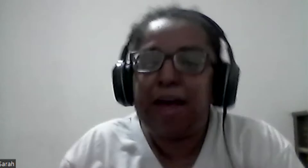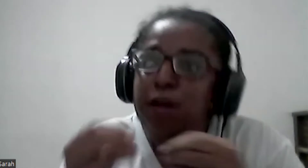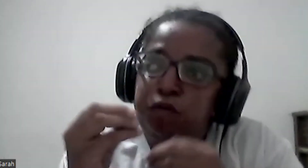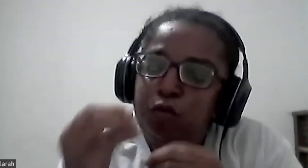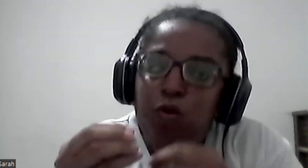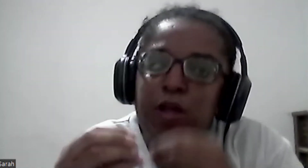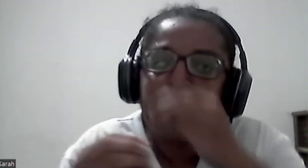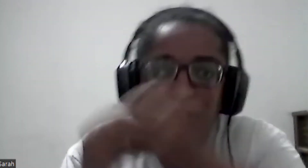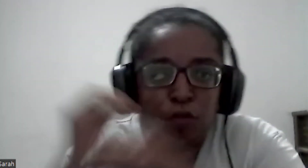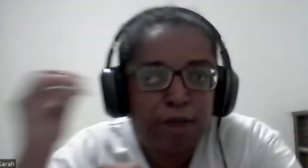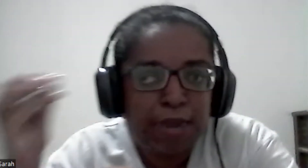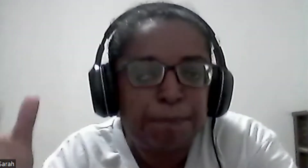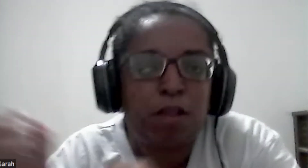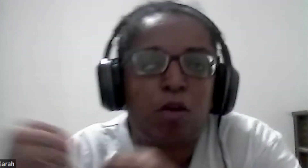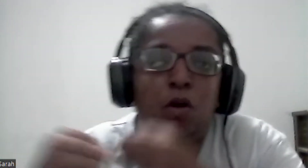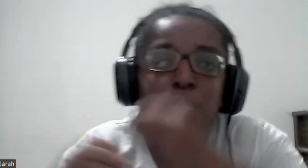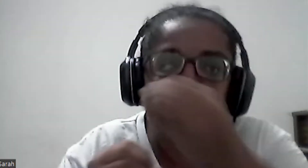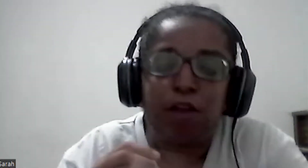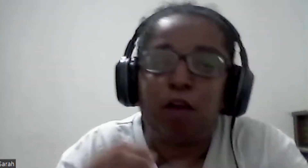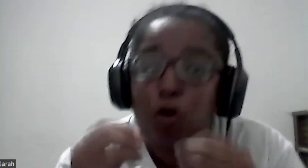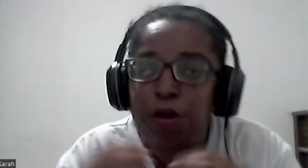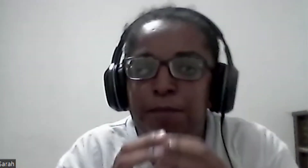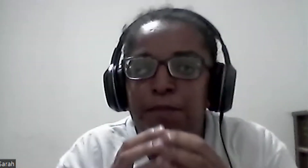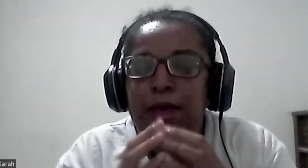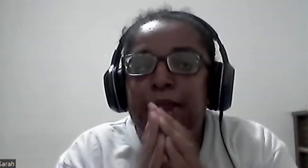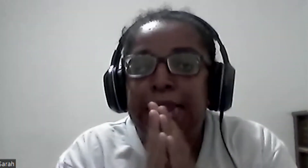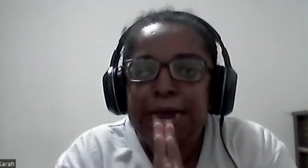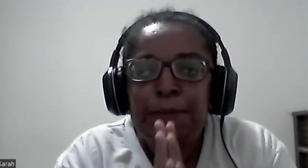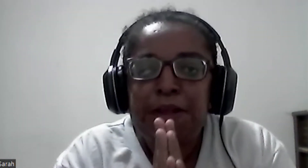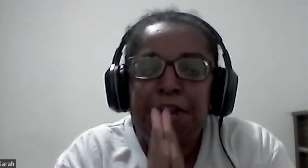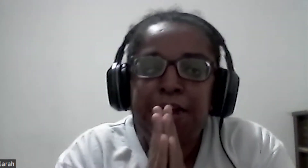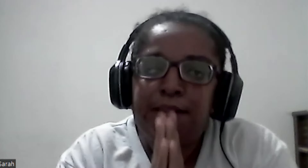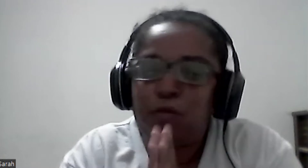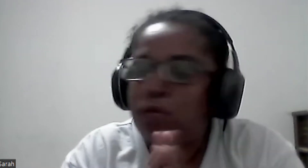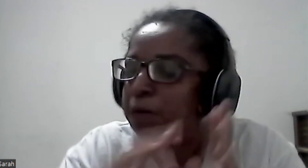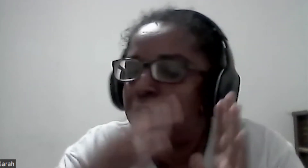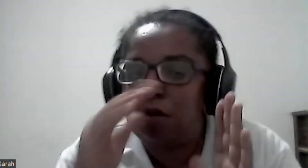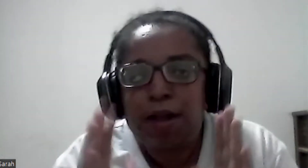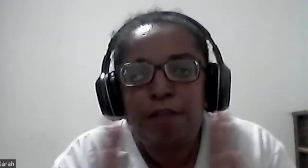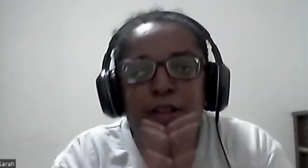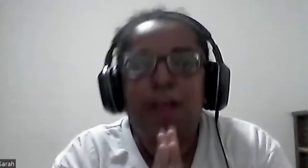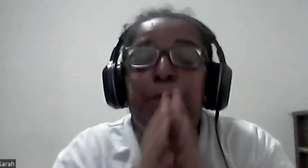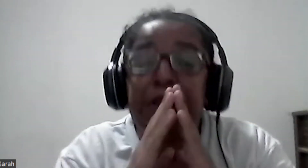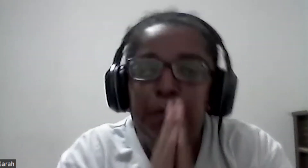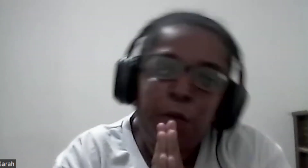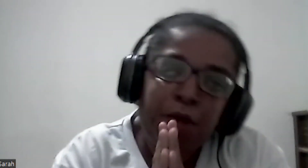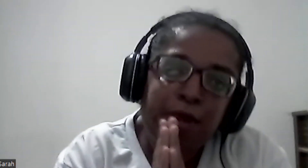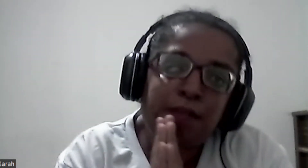eu fui, estou na psicóloga, mostrei, olha, lembre-se que criança surda pode ser qualquer deficiência, principalmente a